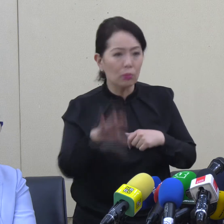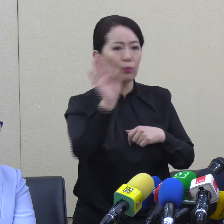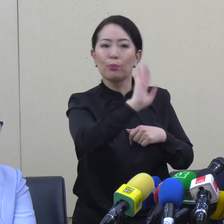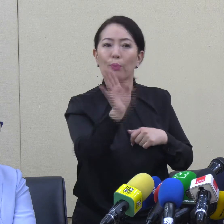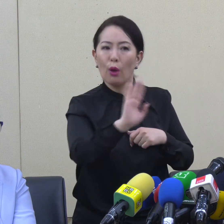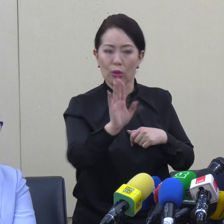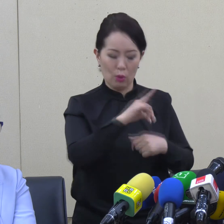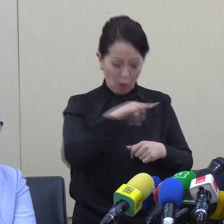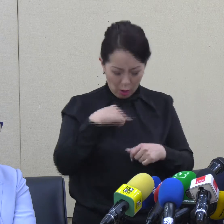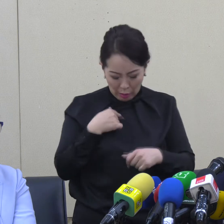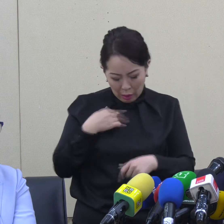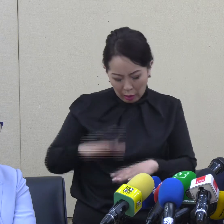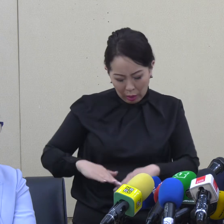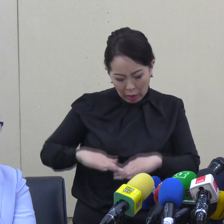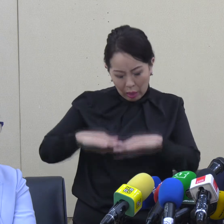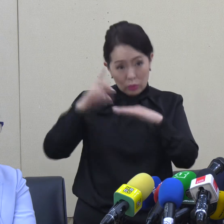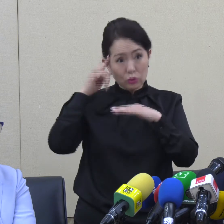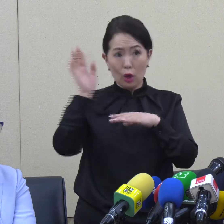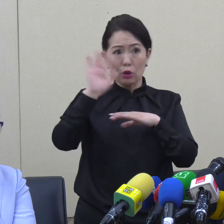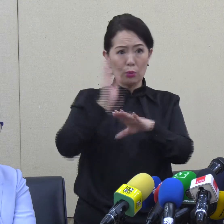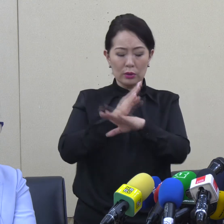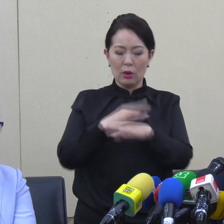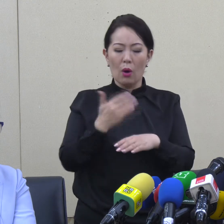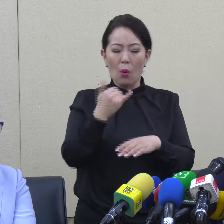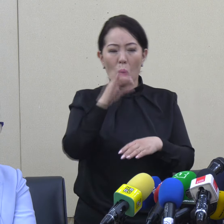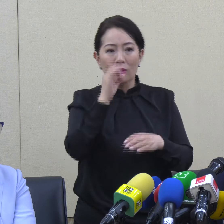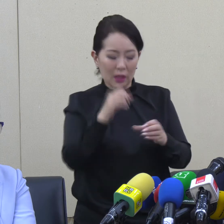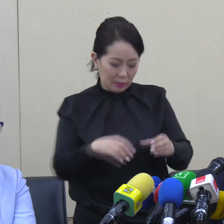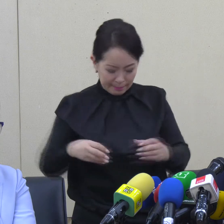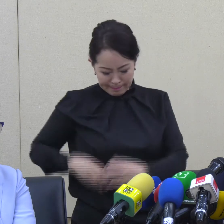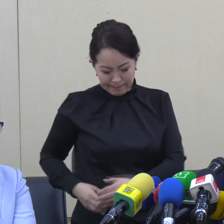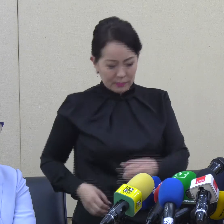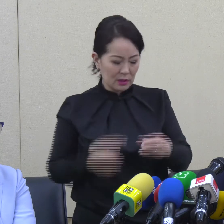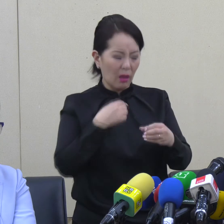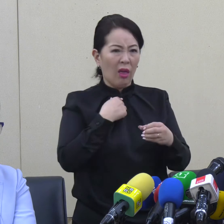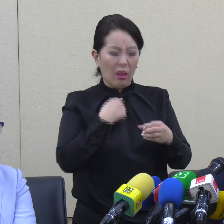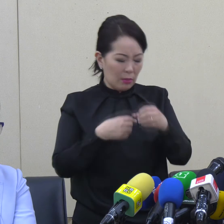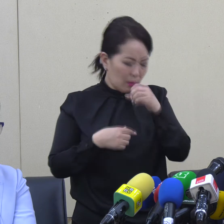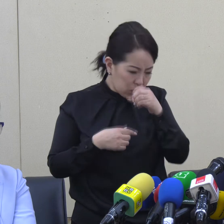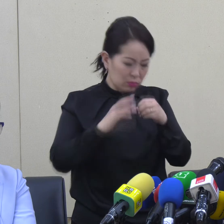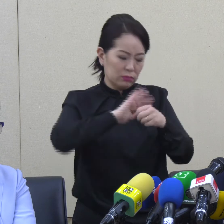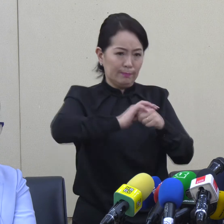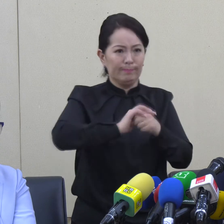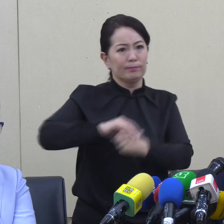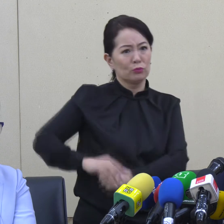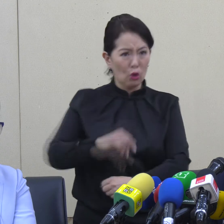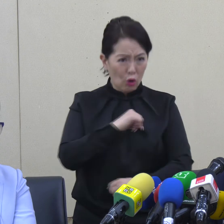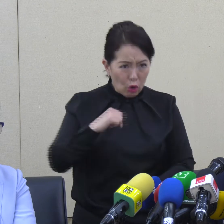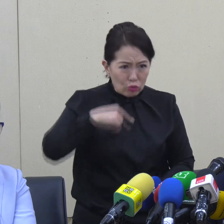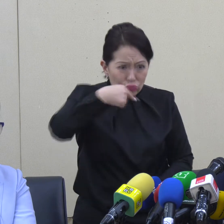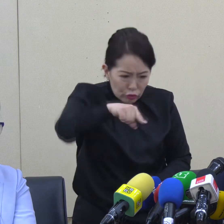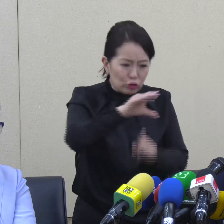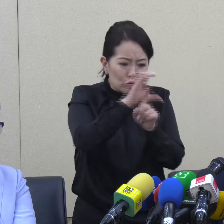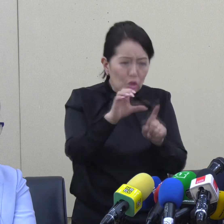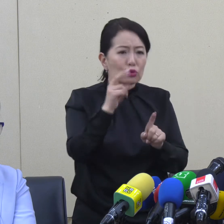аргагүй хайж байгаа бол энэ ундааны жижиг савнууд байна. Тэрийг хармаалж явж байгаад өөрөө хаях нь одоо өөрт чинь ёс